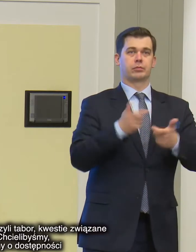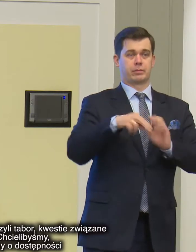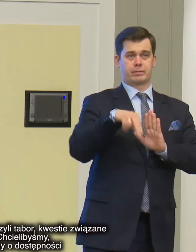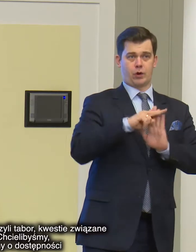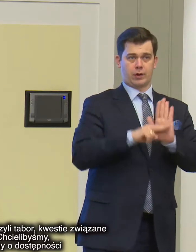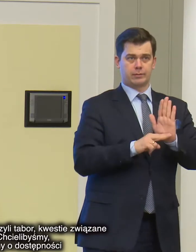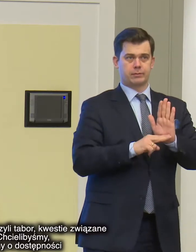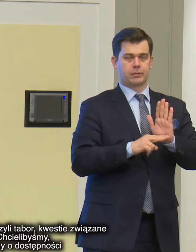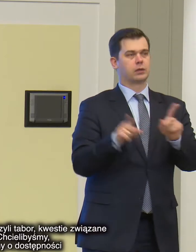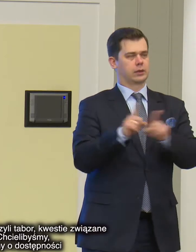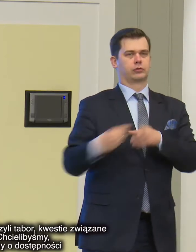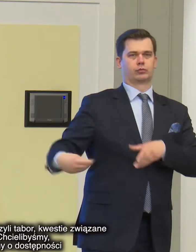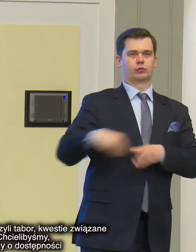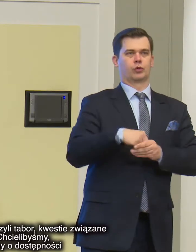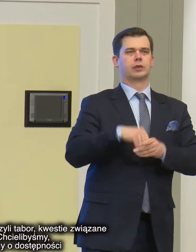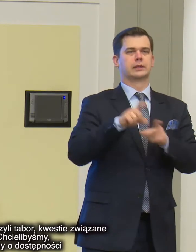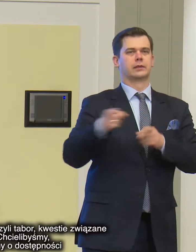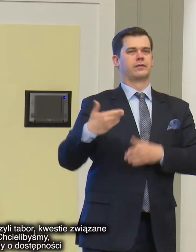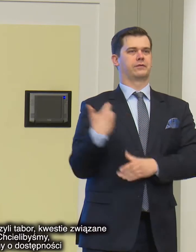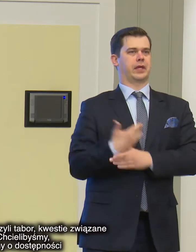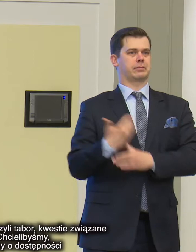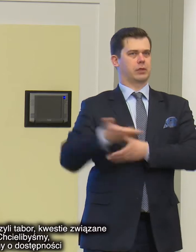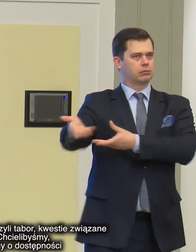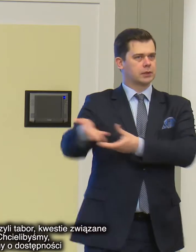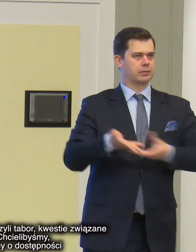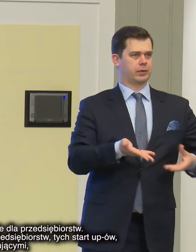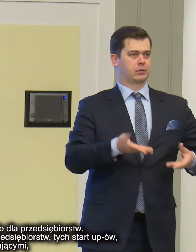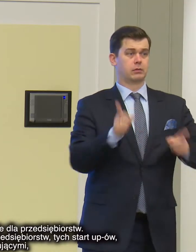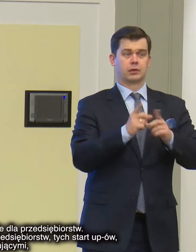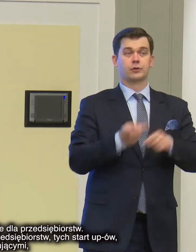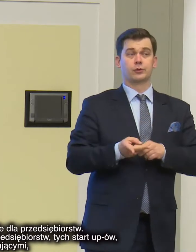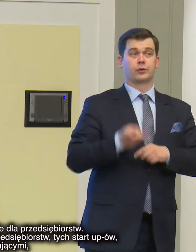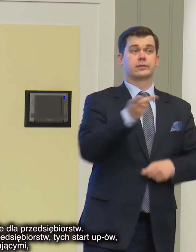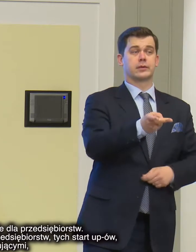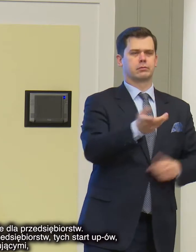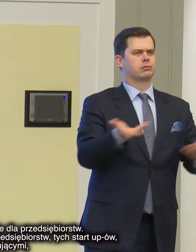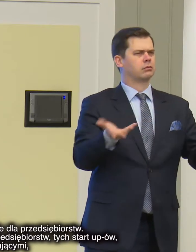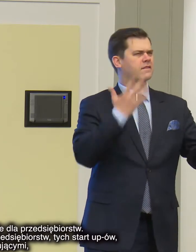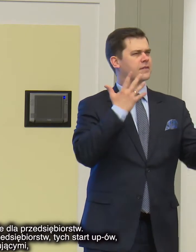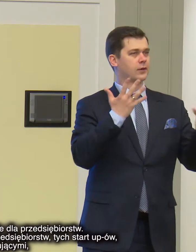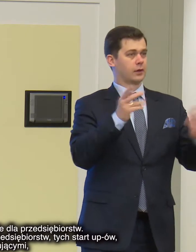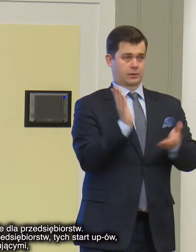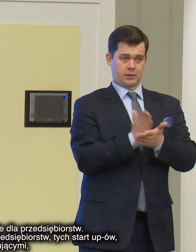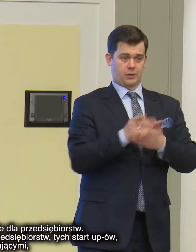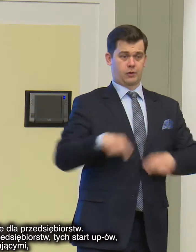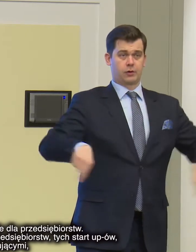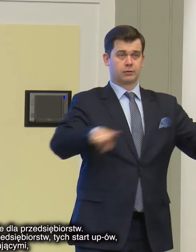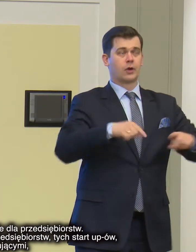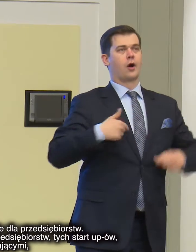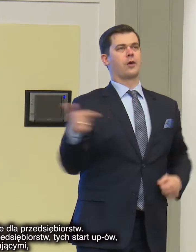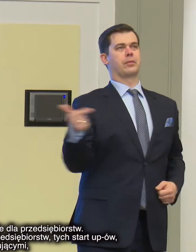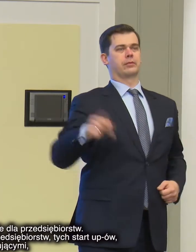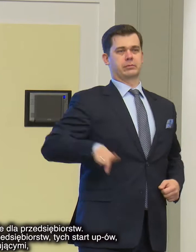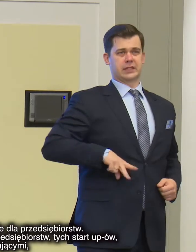byli zaangażowani również przedsiębiorcy, bo mówimy o dostępności nie tylko o naszym